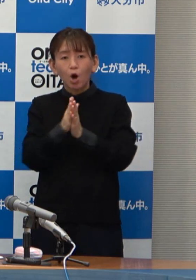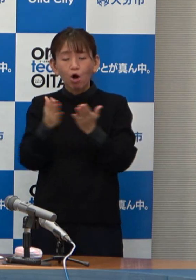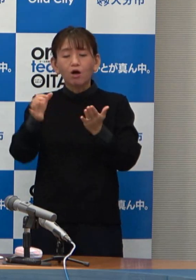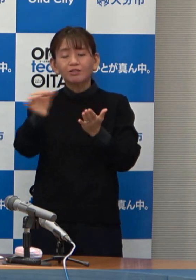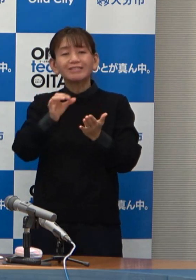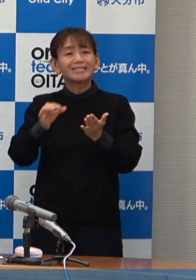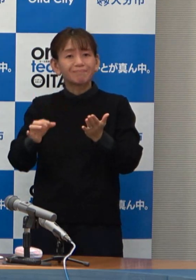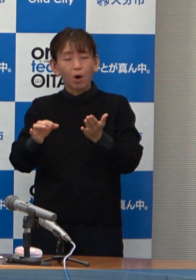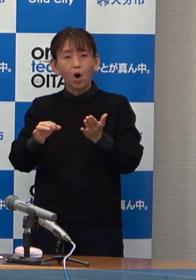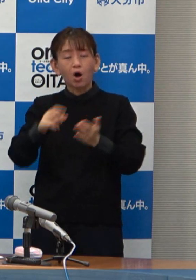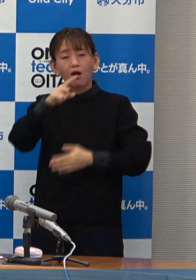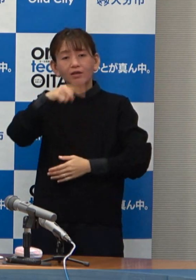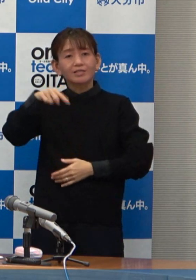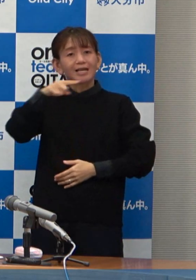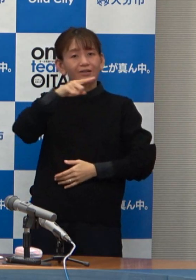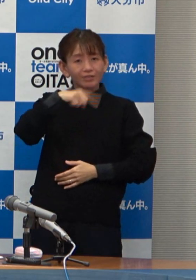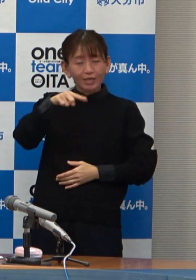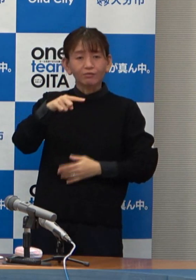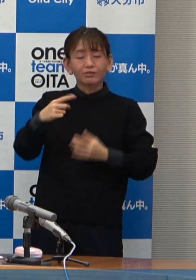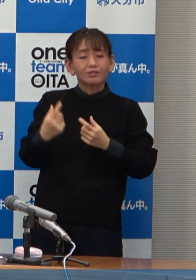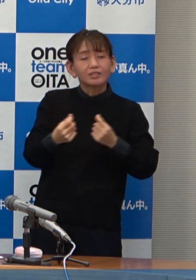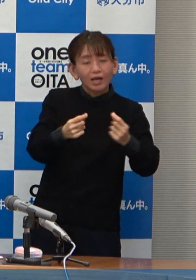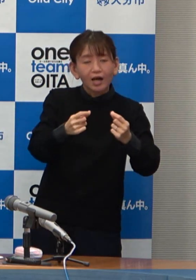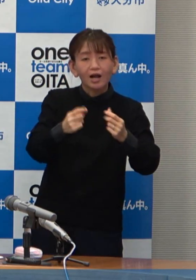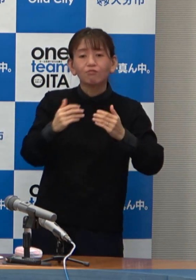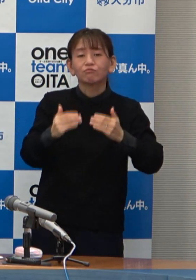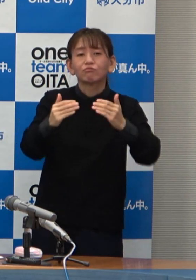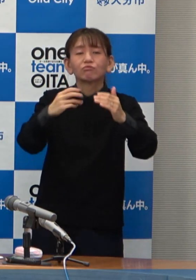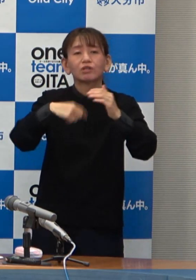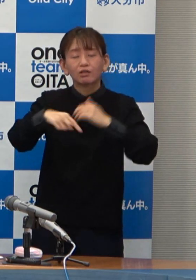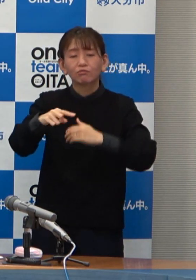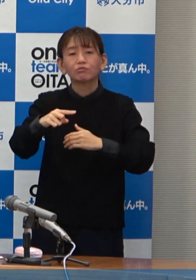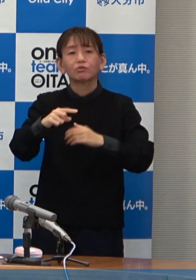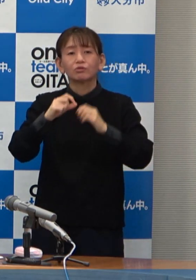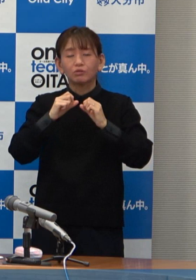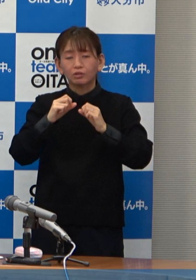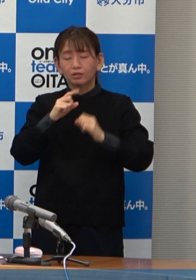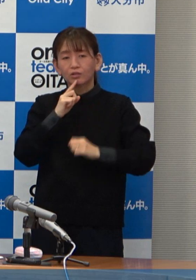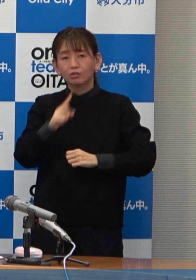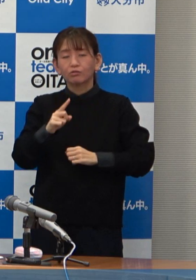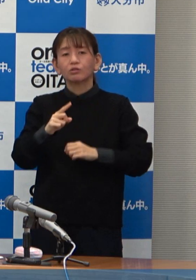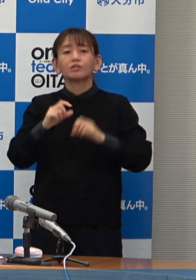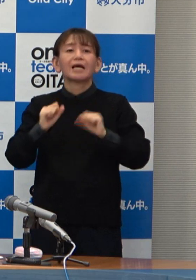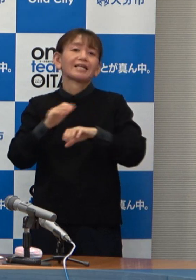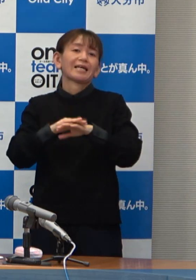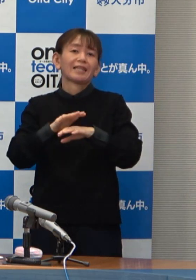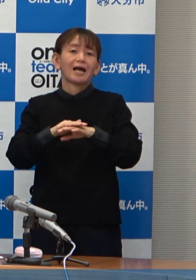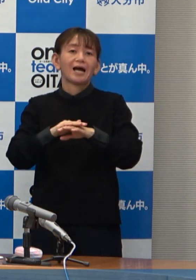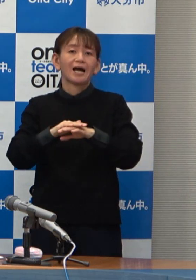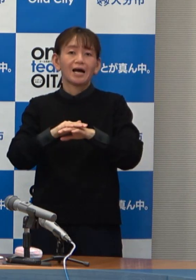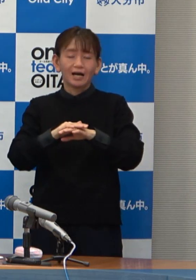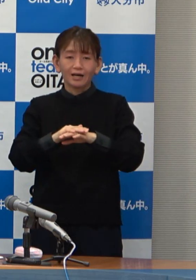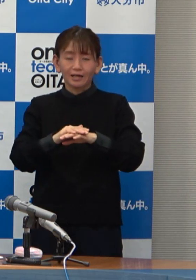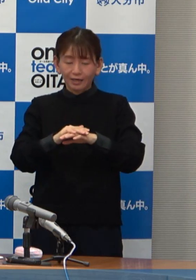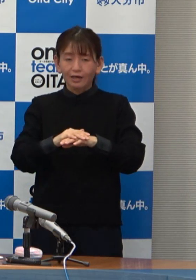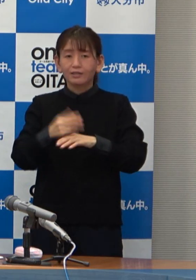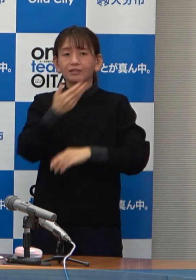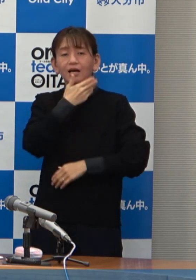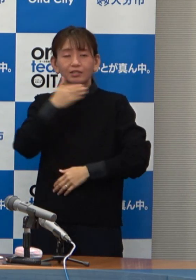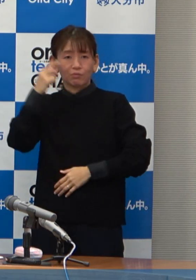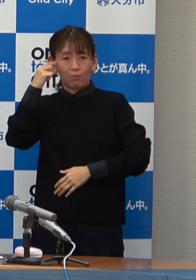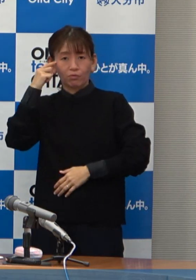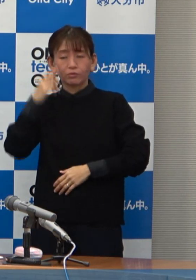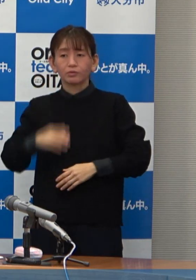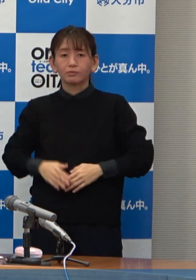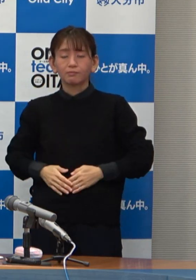チェックしながら前に進んでいくってことが大事なだろうとまPDCAの一部ですねそう思ってますですから今の